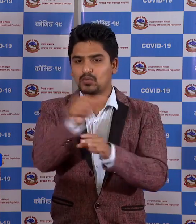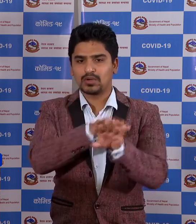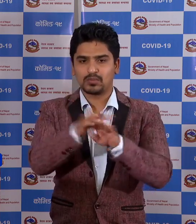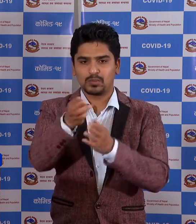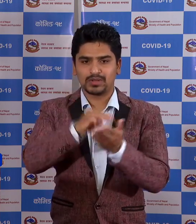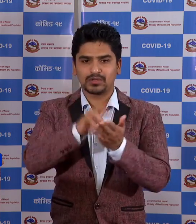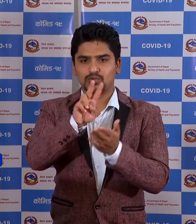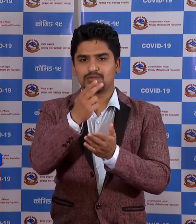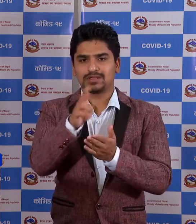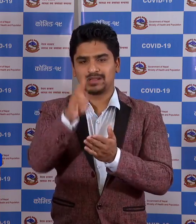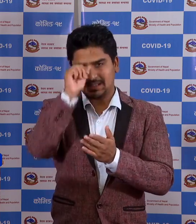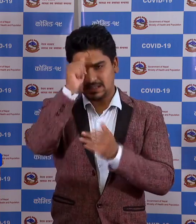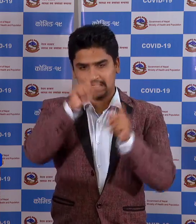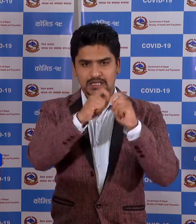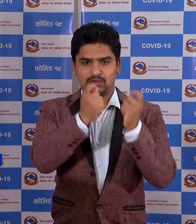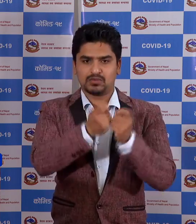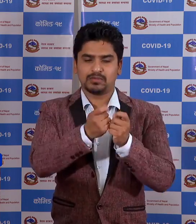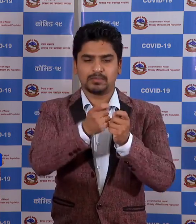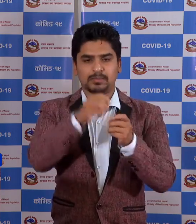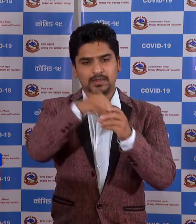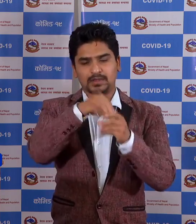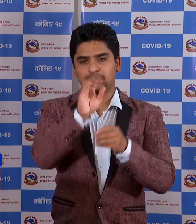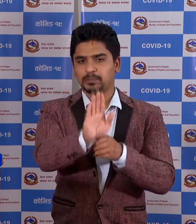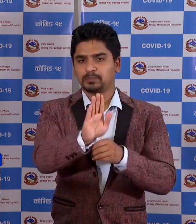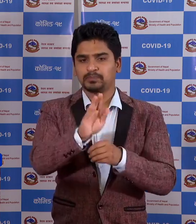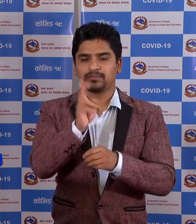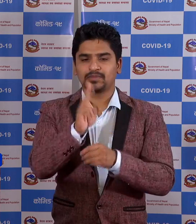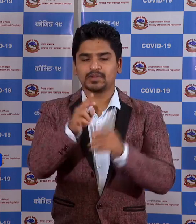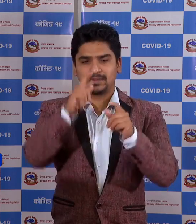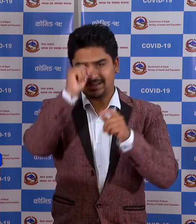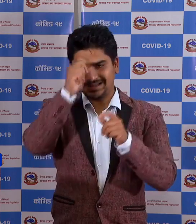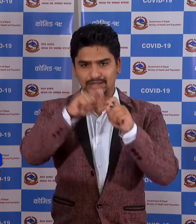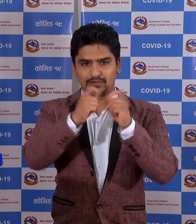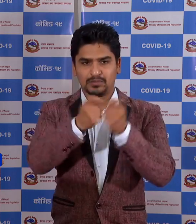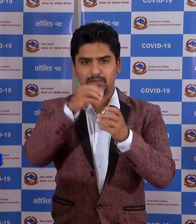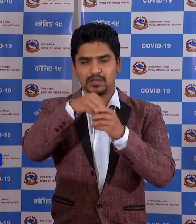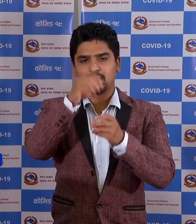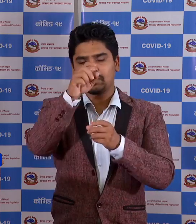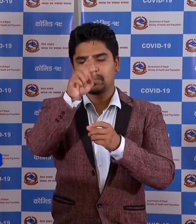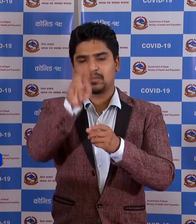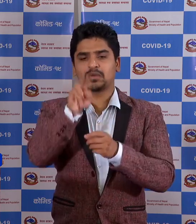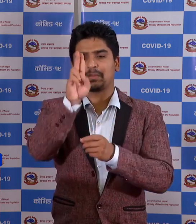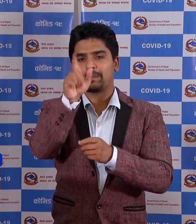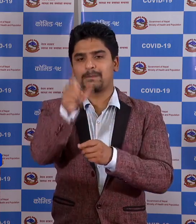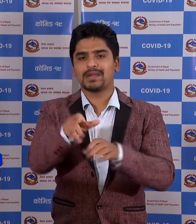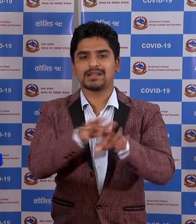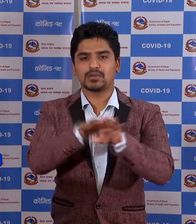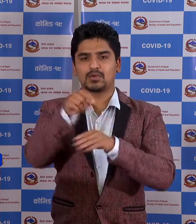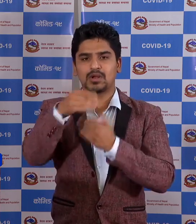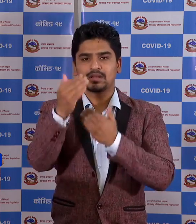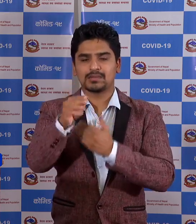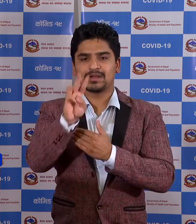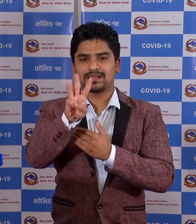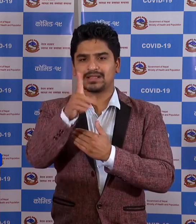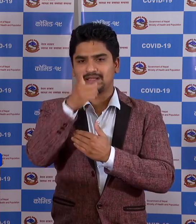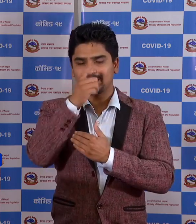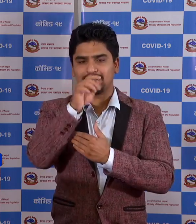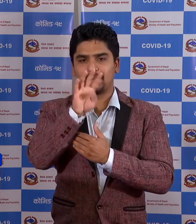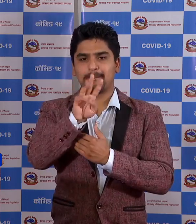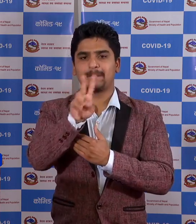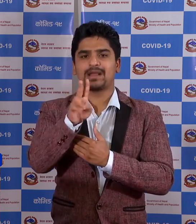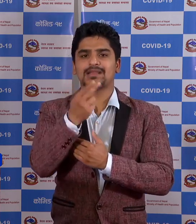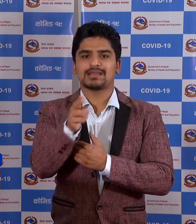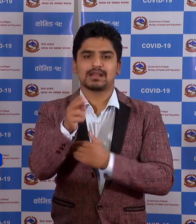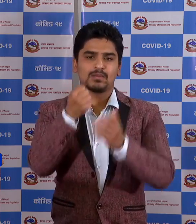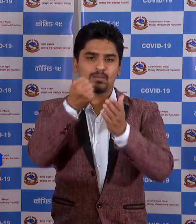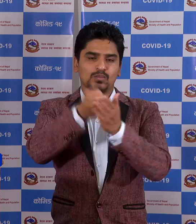उहाँहरूमध्ये 2 जना रेड जोनमा पर्नुभएको छ र यसरी रेड जोनमा पर्ने व्यक्तिहरूको संख्या हालसम्म